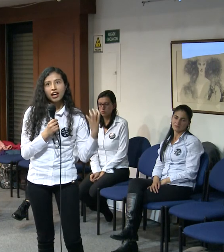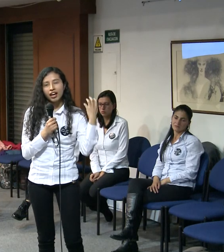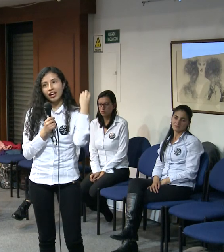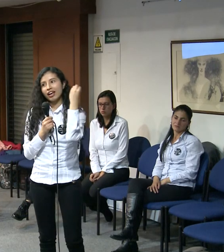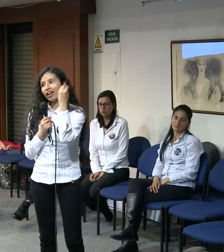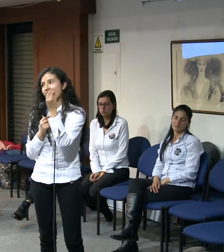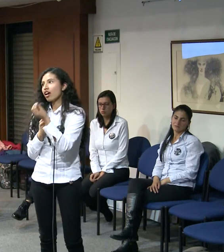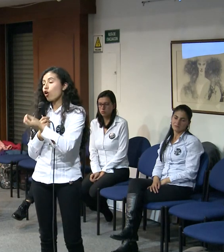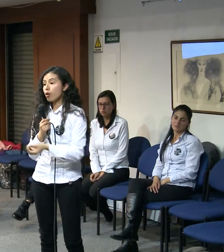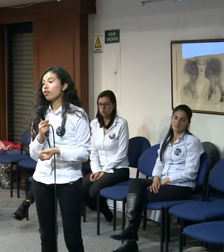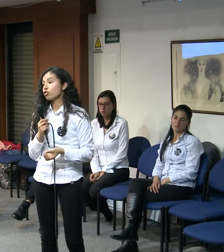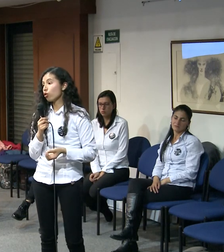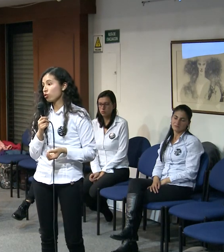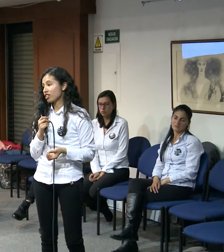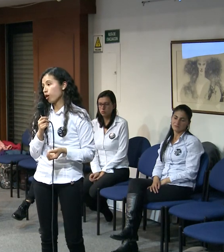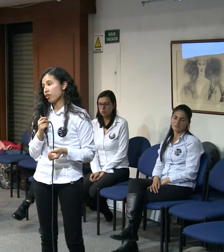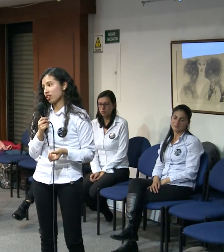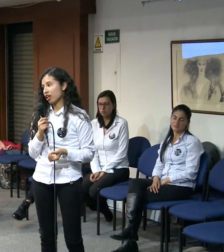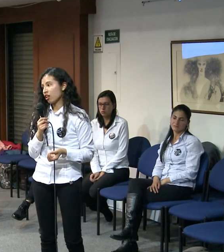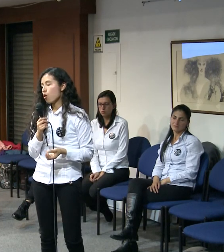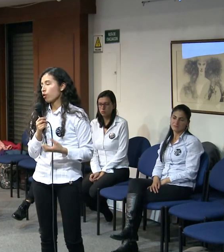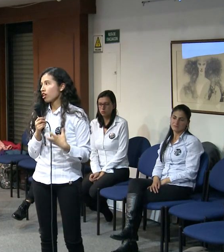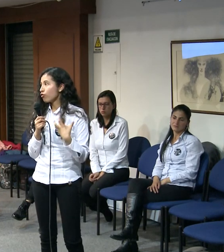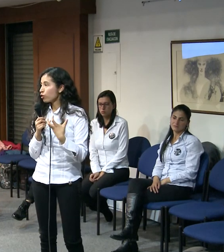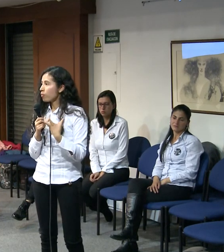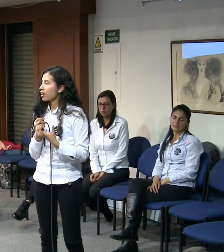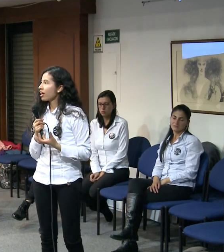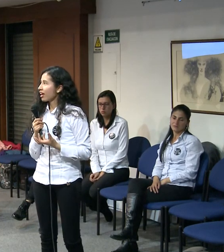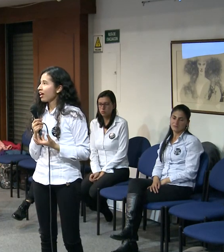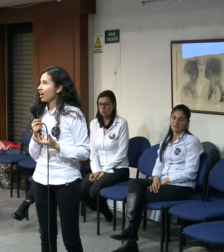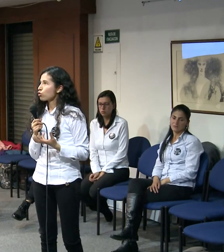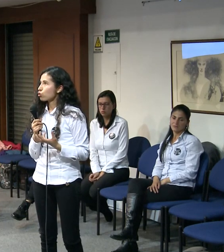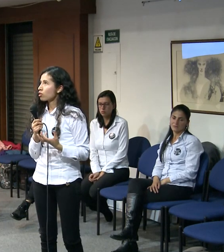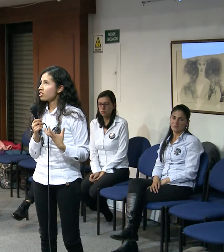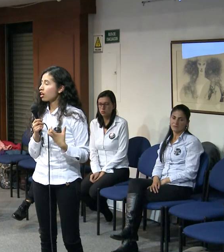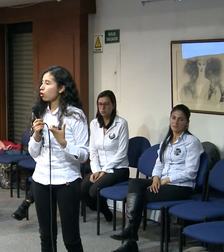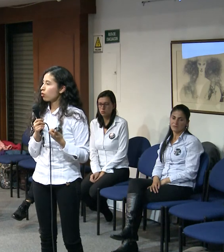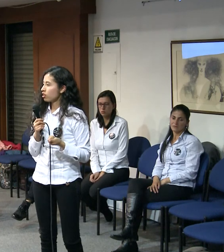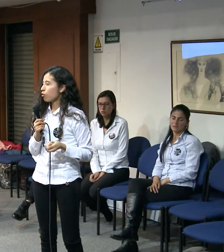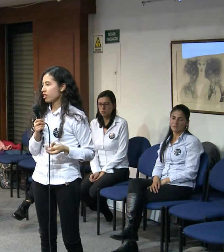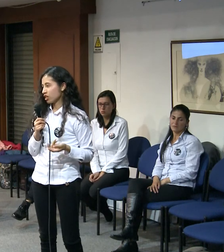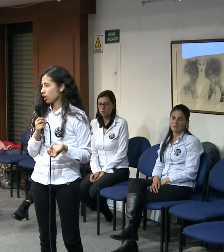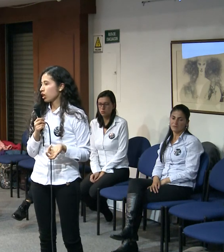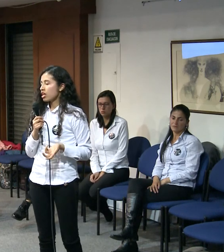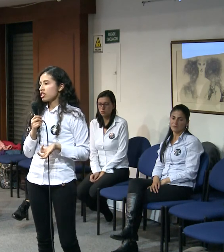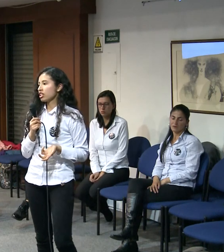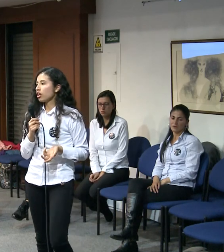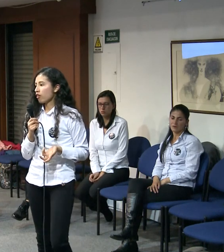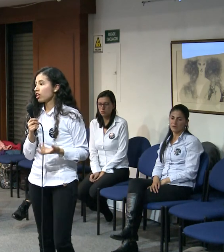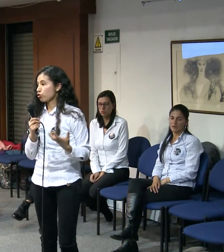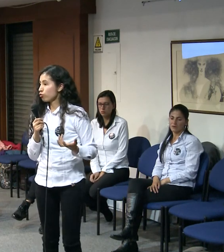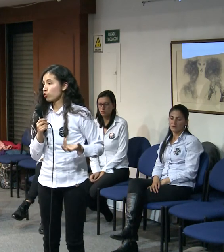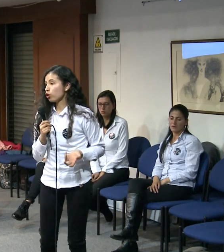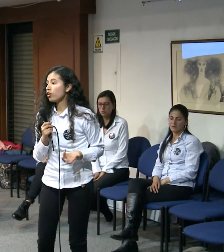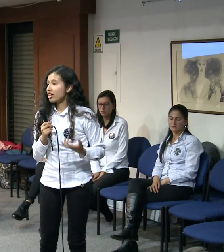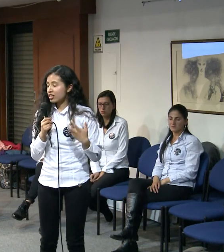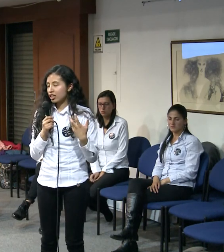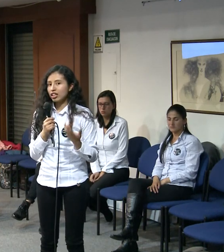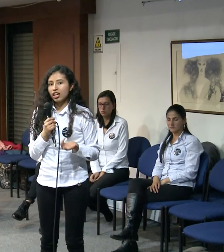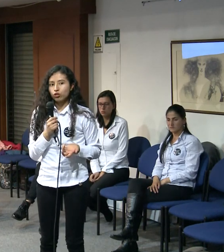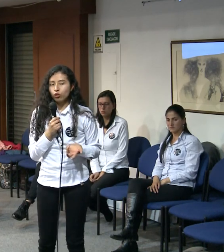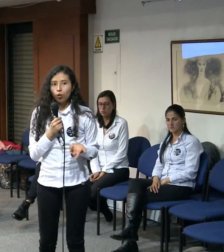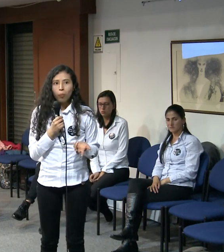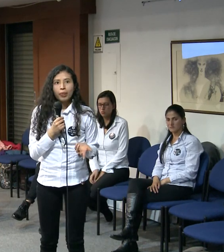saberes con la población con discapacidad, porque esa fue una manera en que ellos se dieron cuenta, hombre, si de verdad esto funciona,